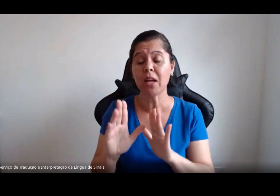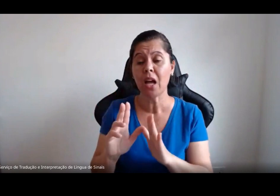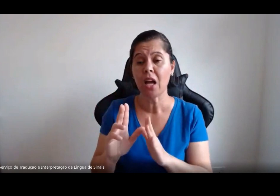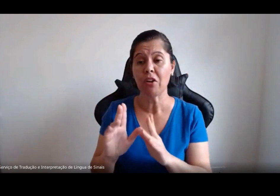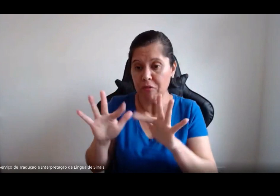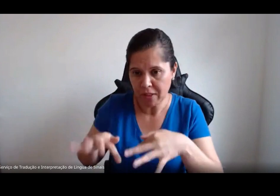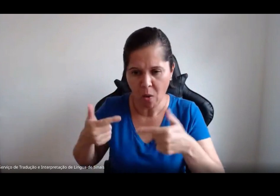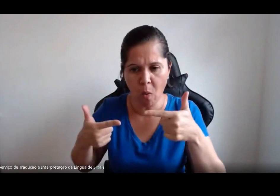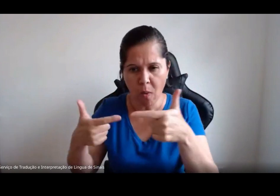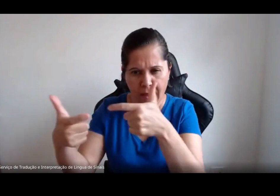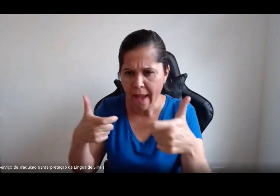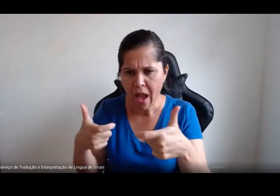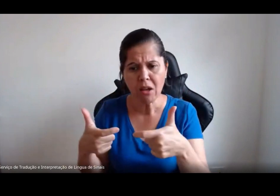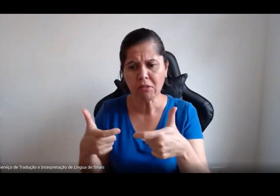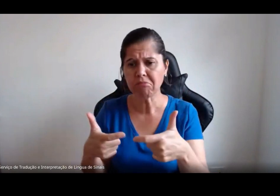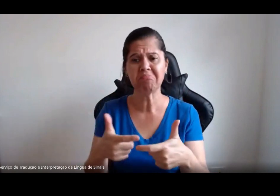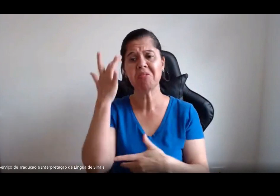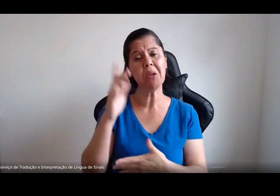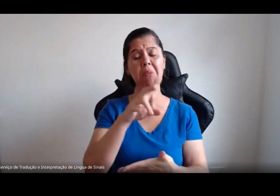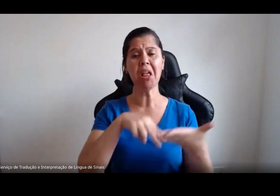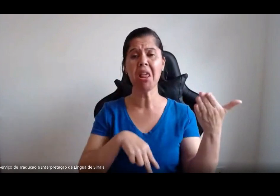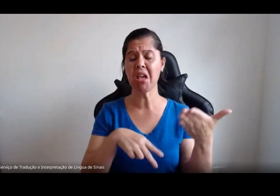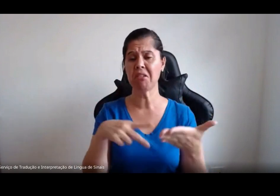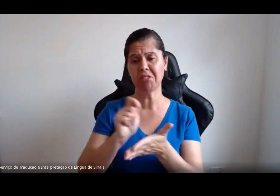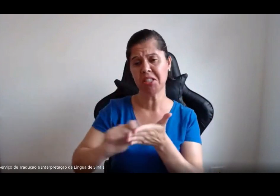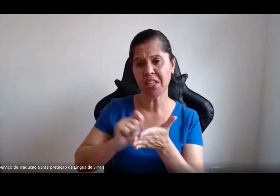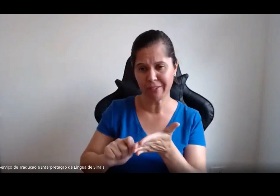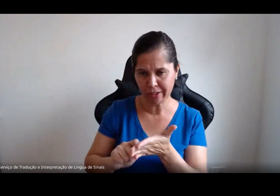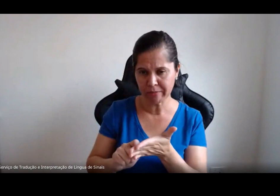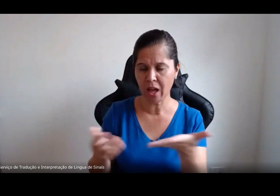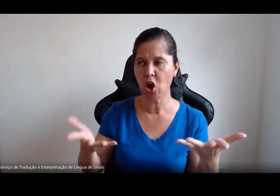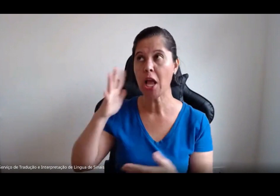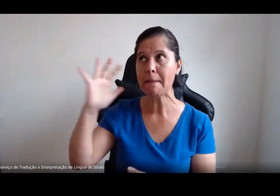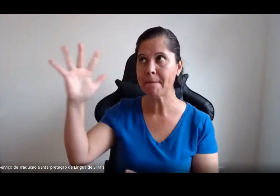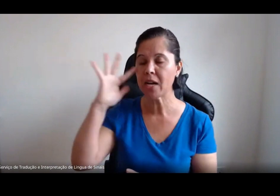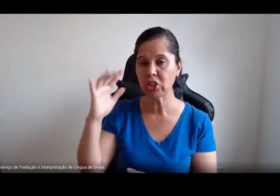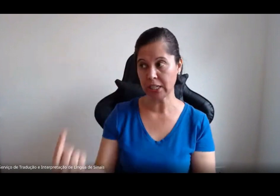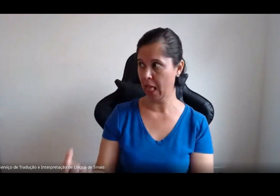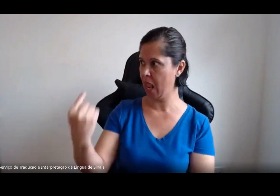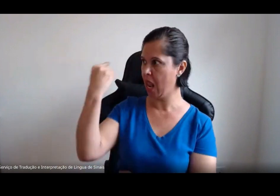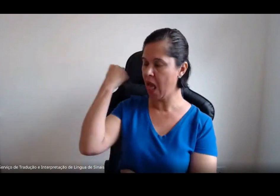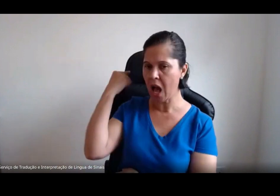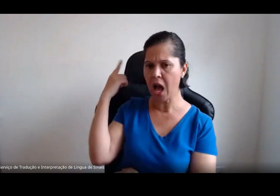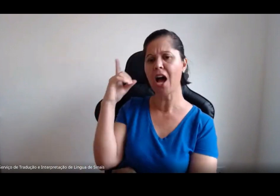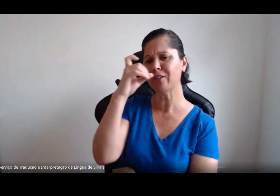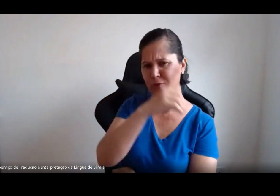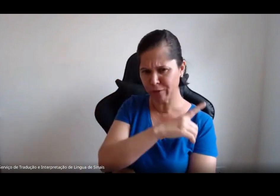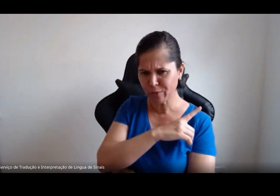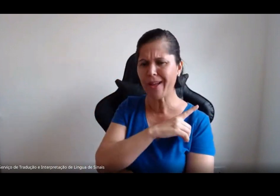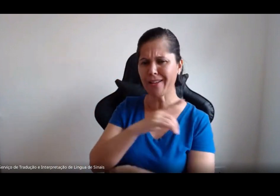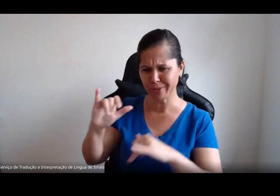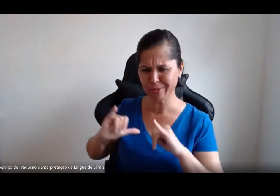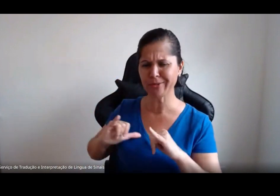sabia ler no final da guerra. Depois, eu imagino as dificuldades que ele deve ter enfrentado. Ele